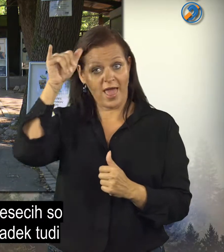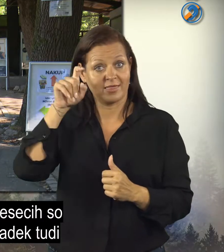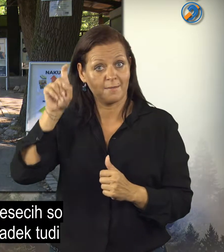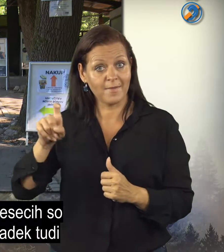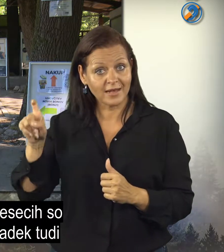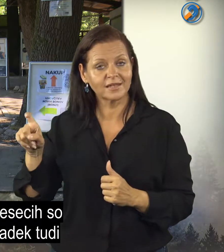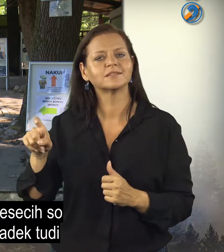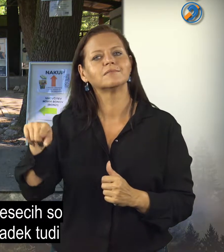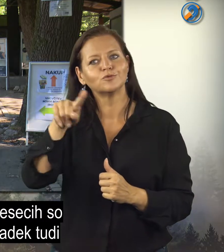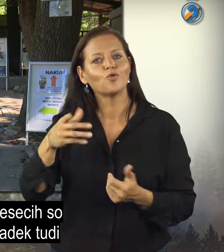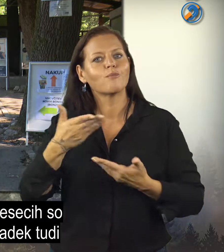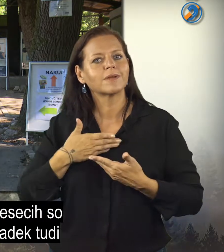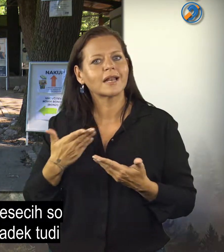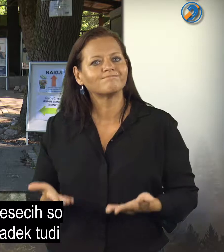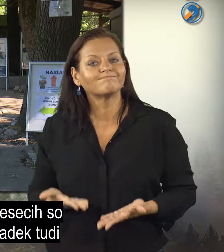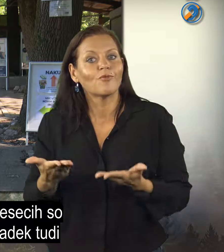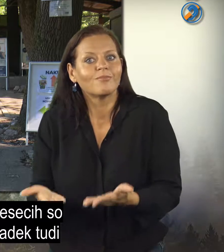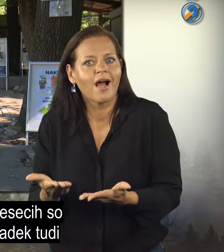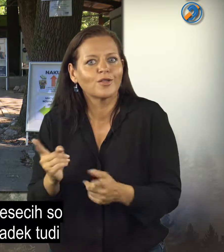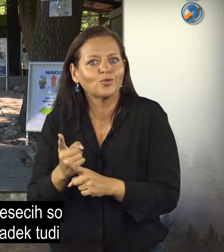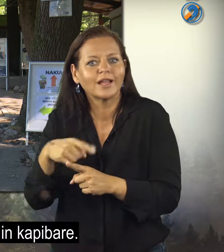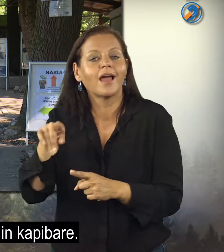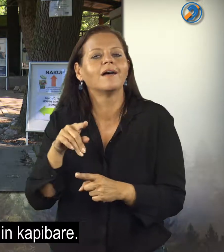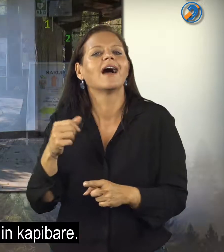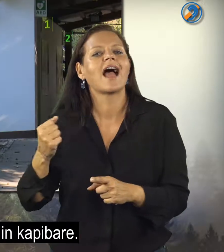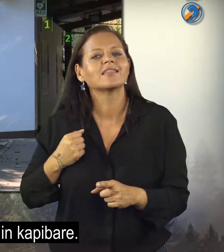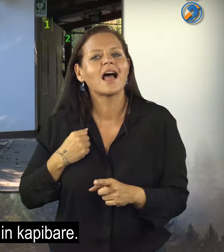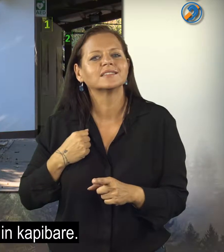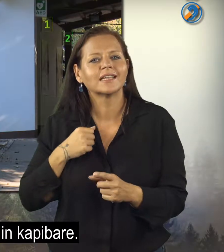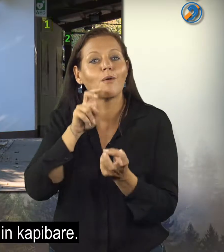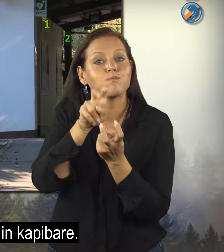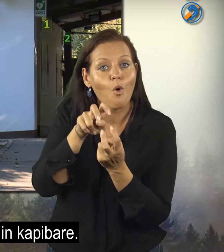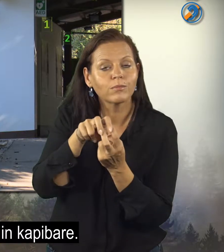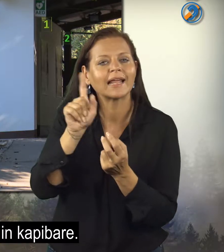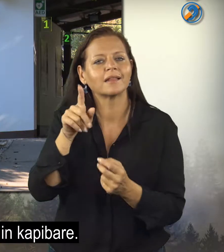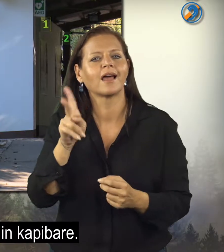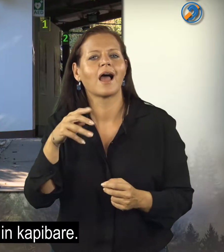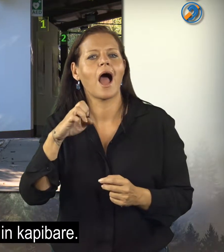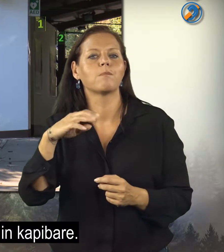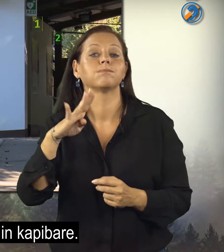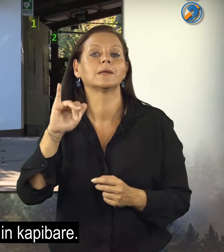V poletnih mesecih so dobili pod mladek tudi kanadski bobri in kapibare.